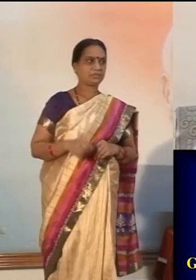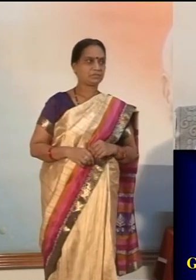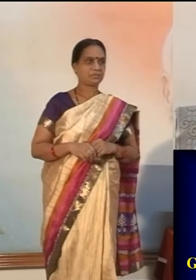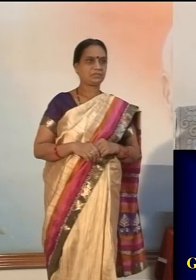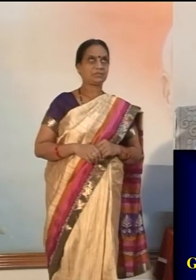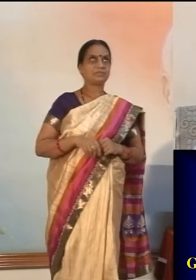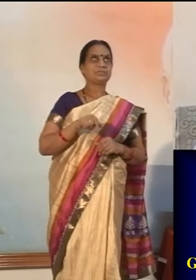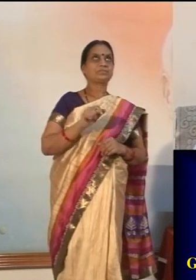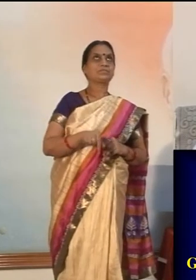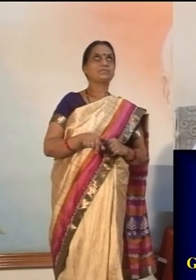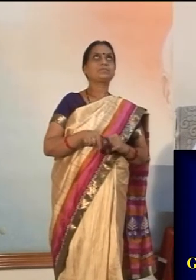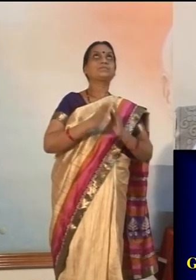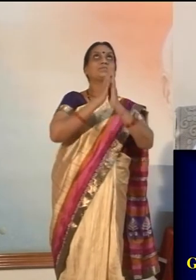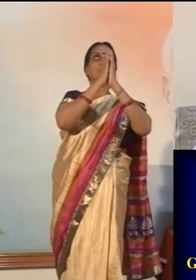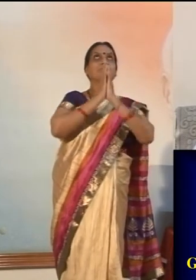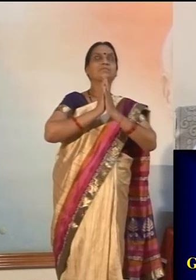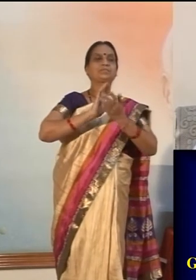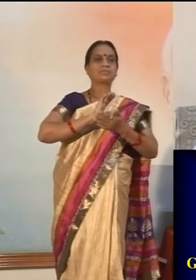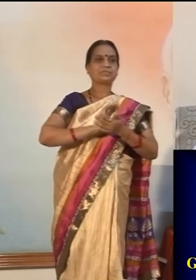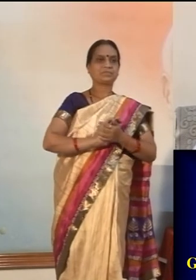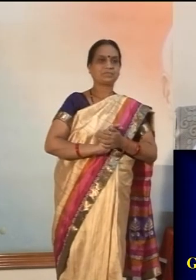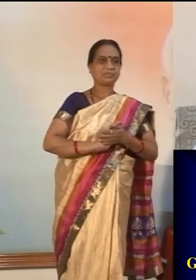तब भगवान भी दोस्त बनकर